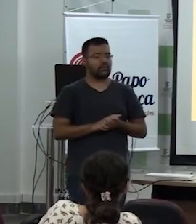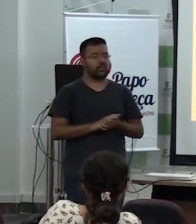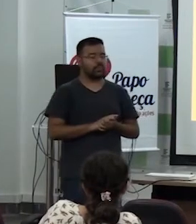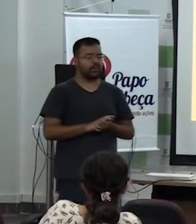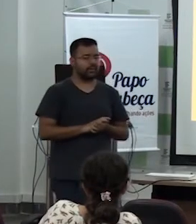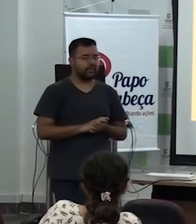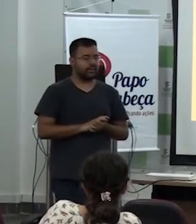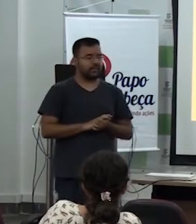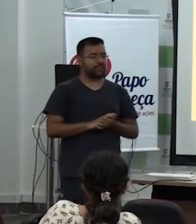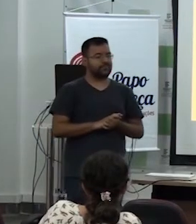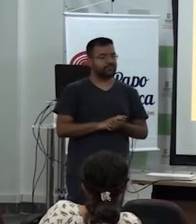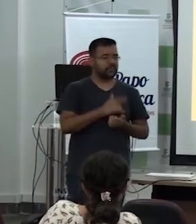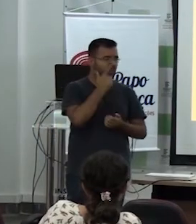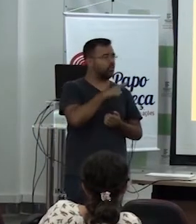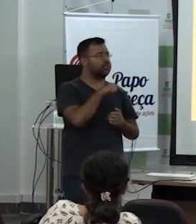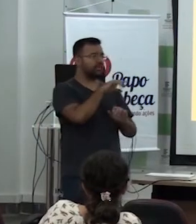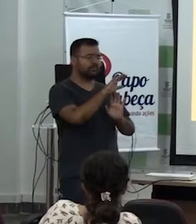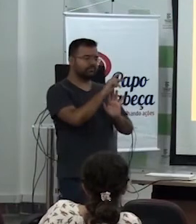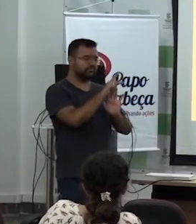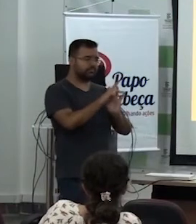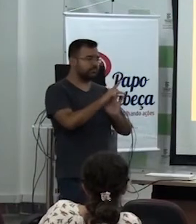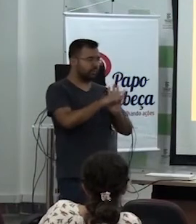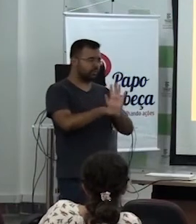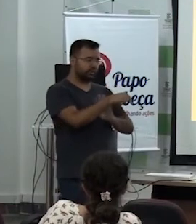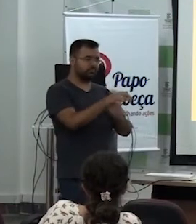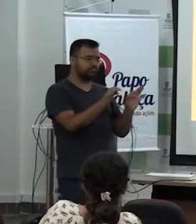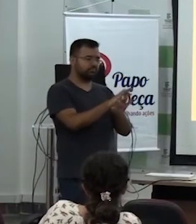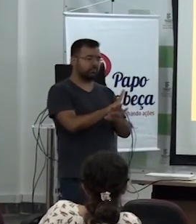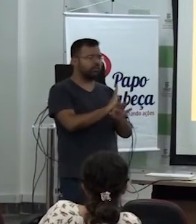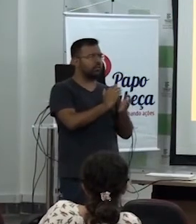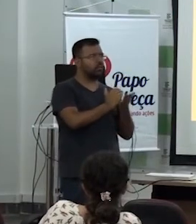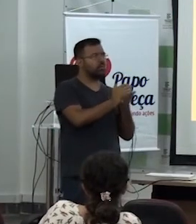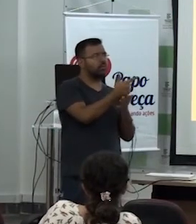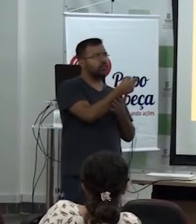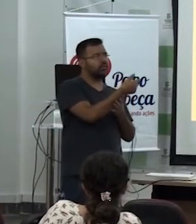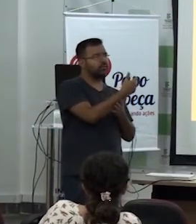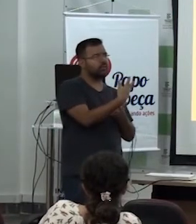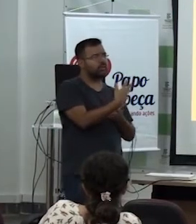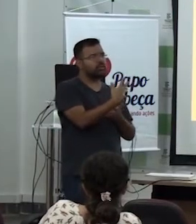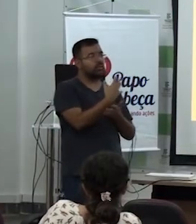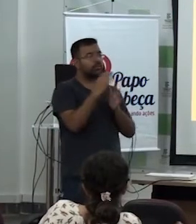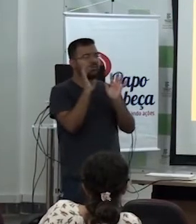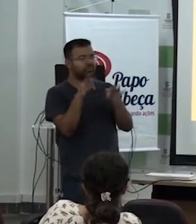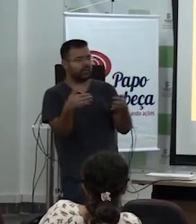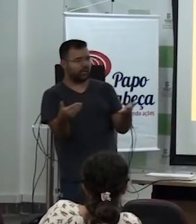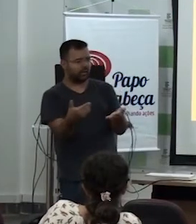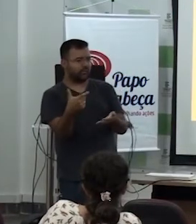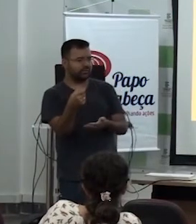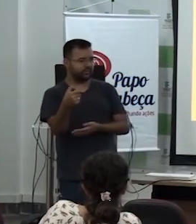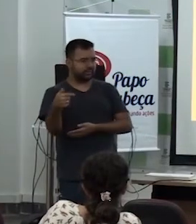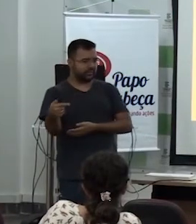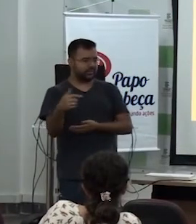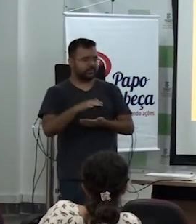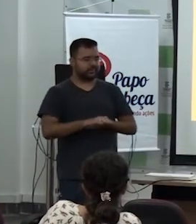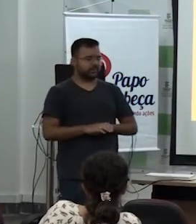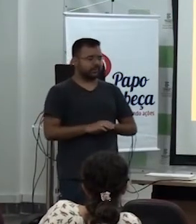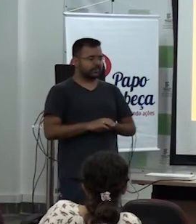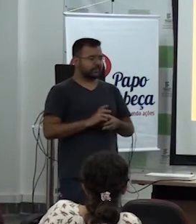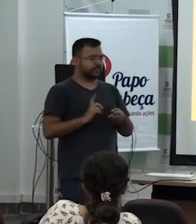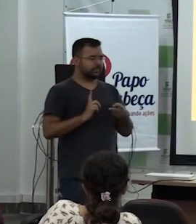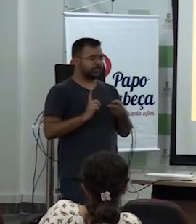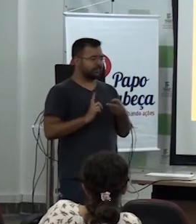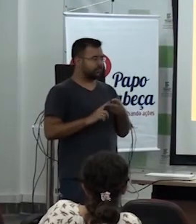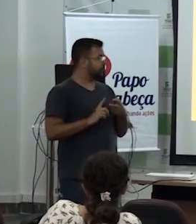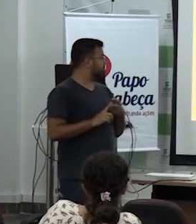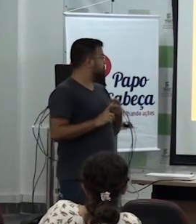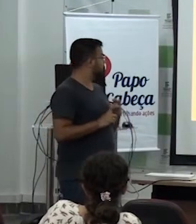passado, resultado desse projeto aí que a gente vem desenvolvendo desde 2014, termina esse ano. É a análise da aprendizagem de programação